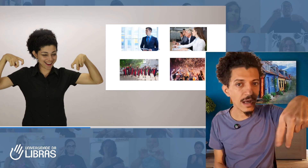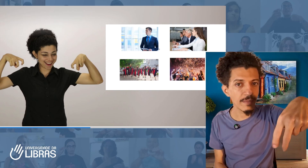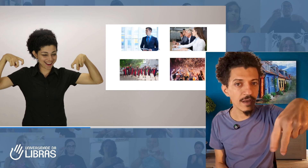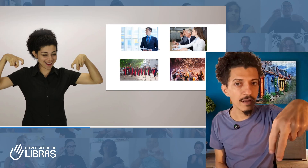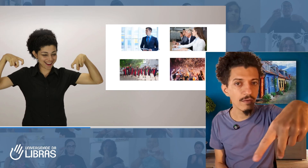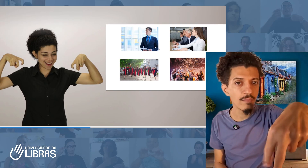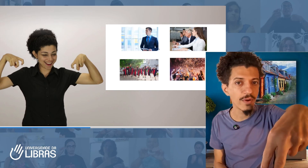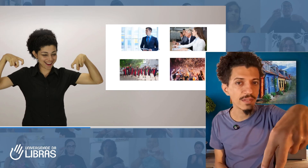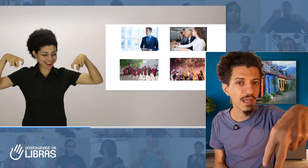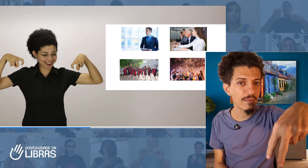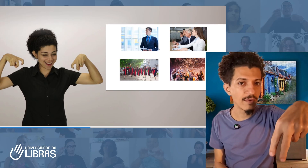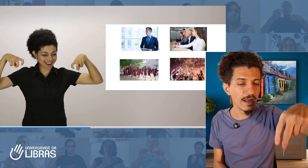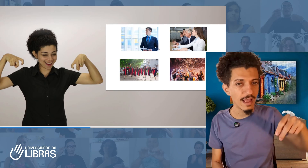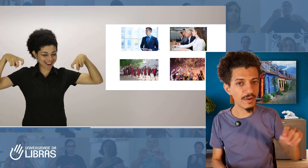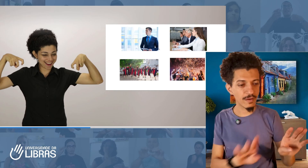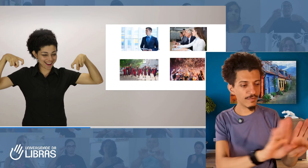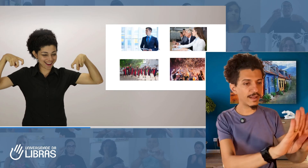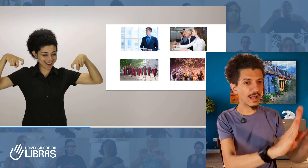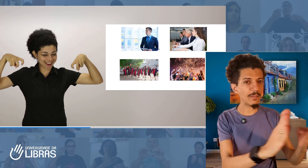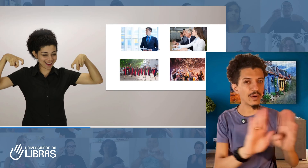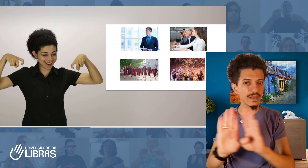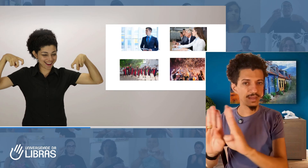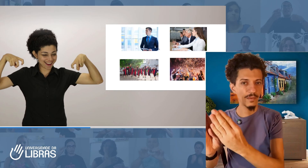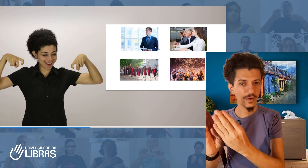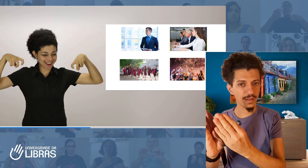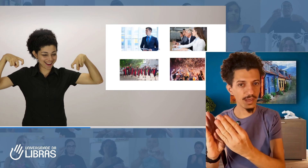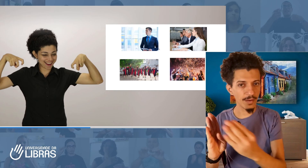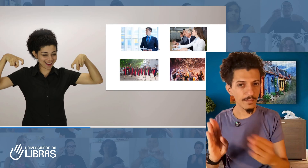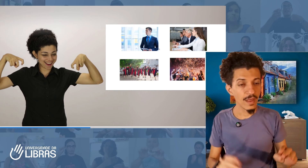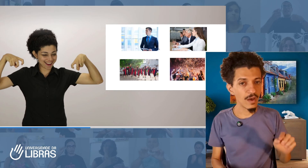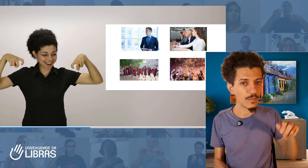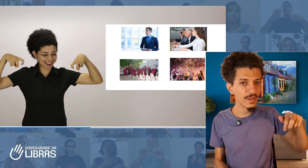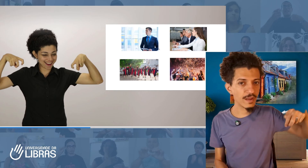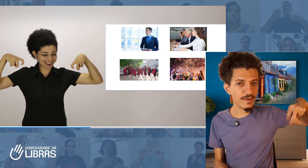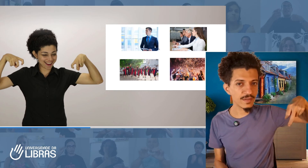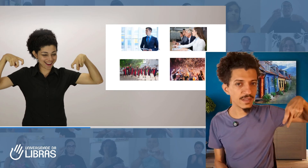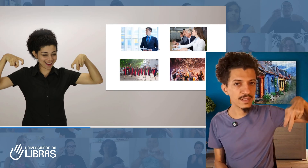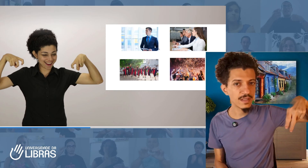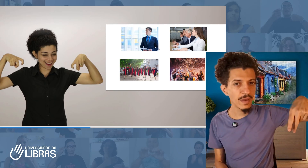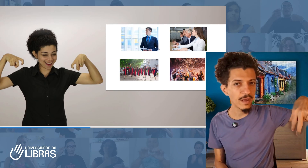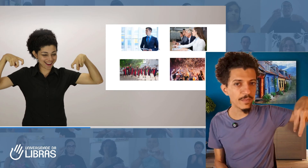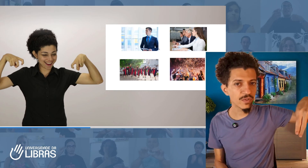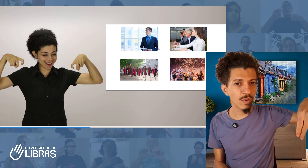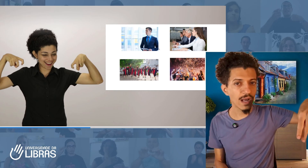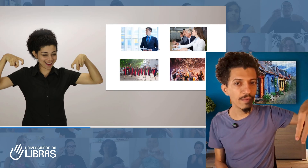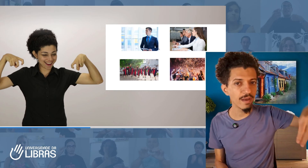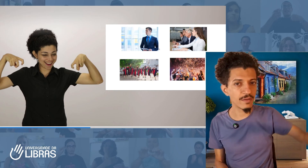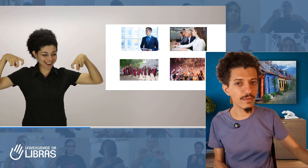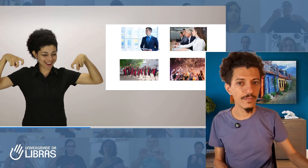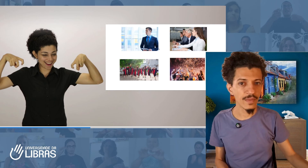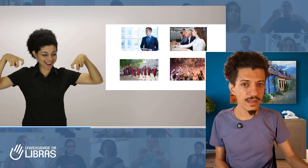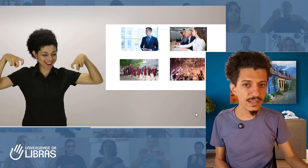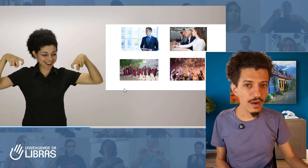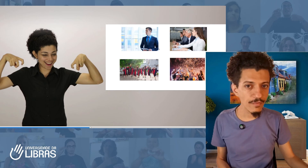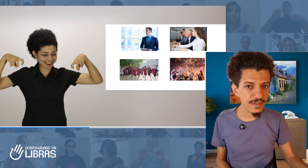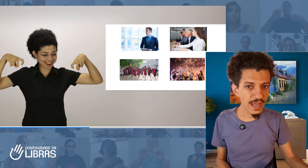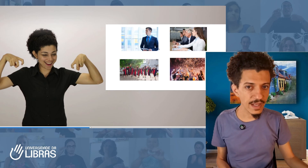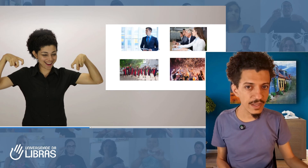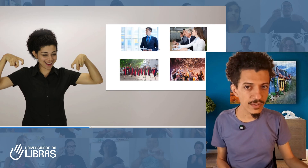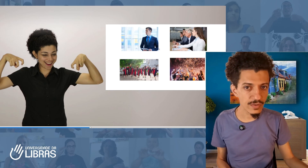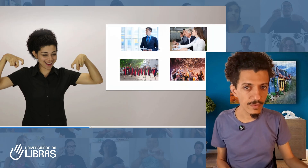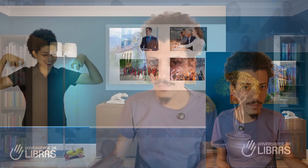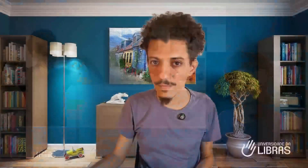pessoa caminhando, por exemplo. Lembra que eu falei da porta aqui e da porta aqui? Eu poderia fazer assim também, a pessoa caminhando. Se eu